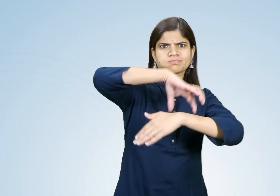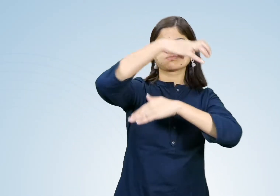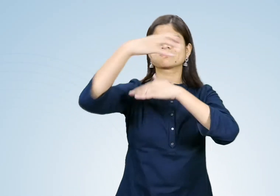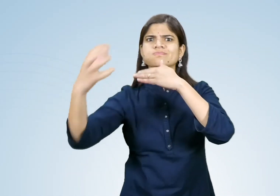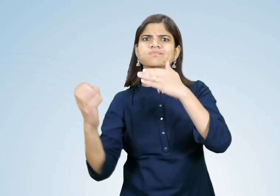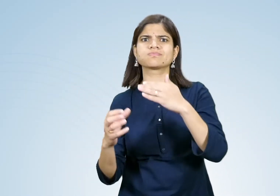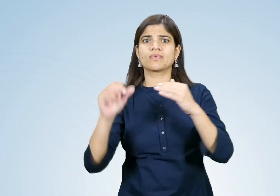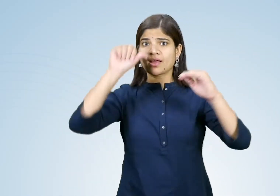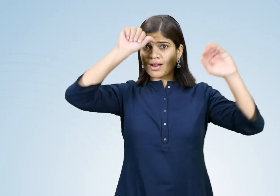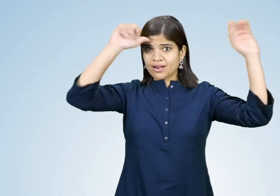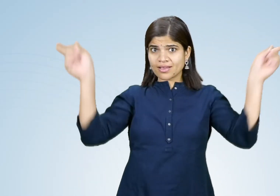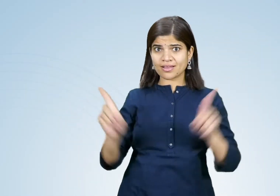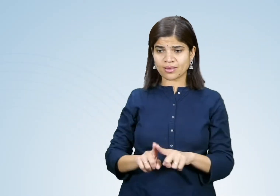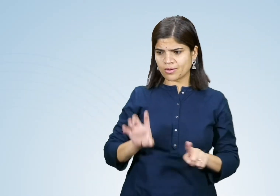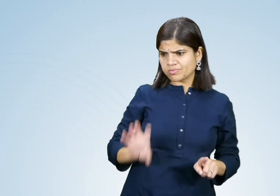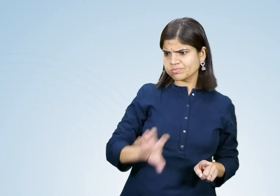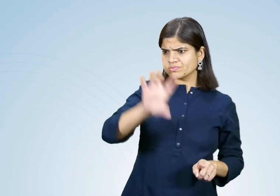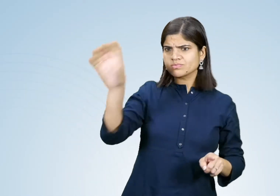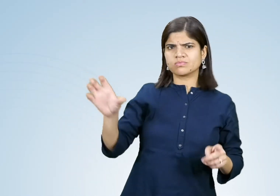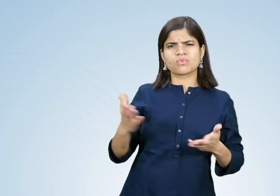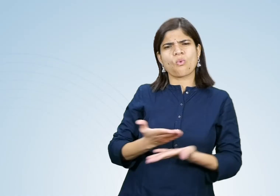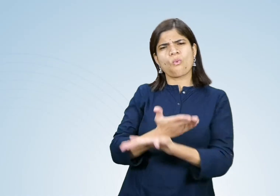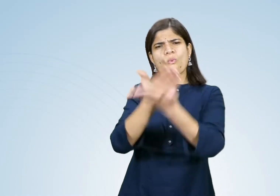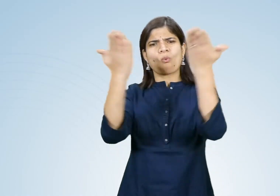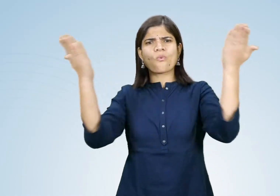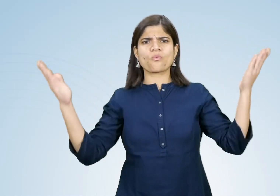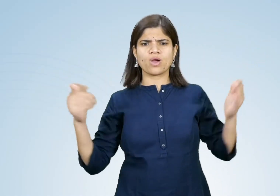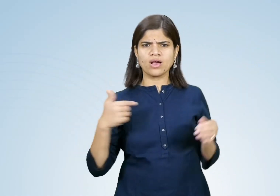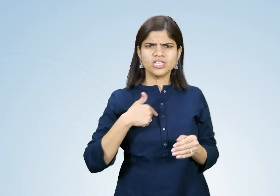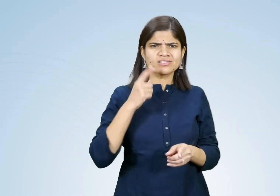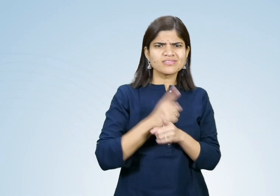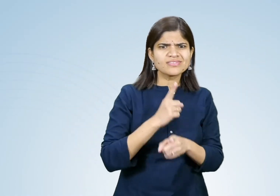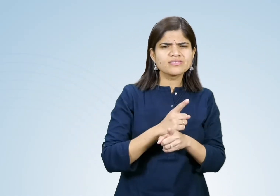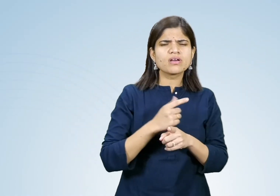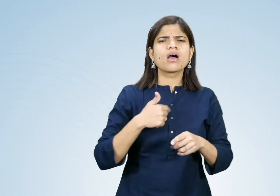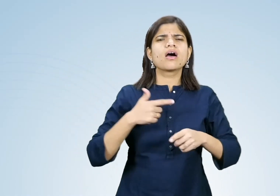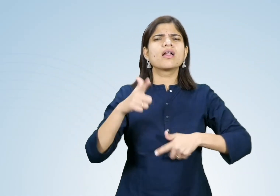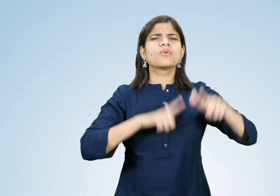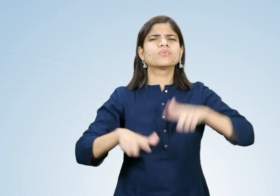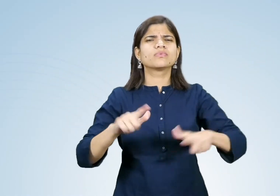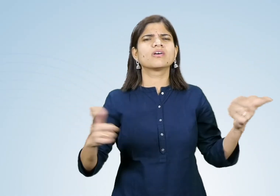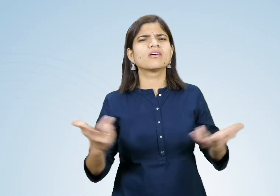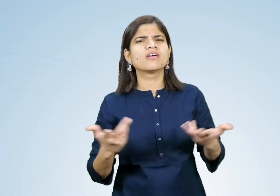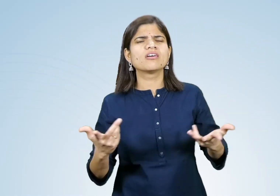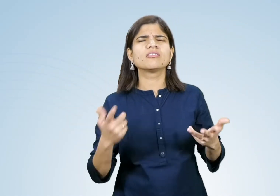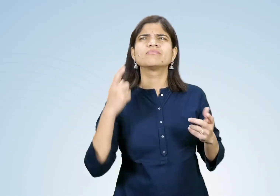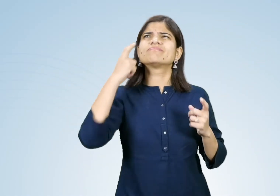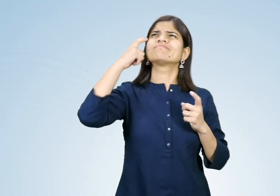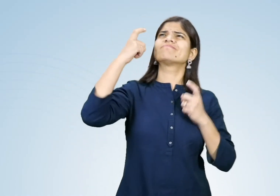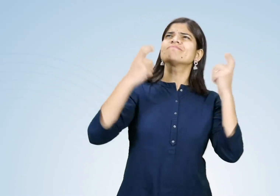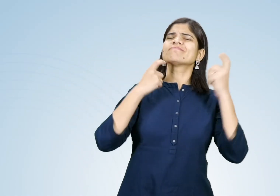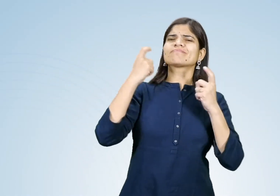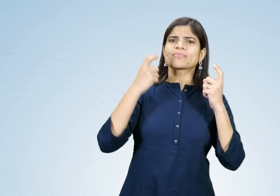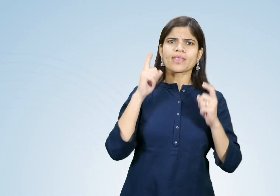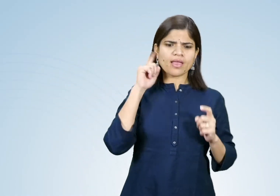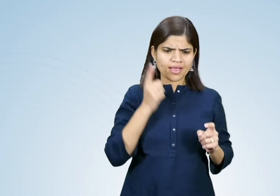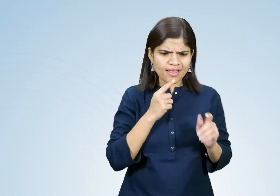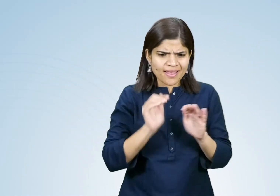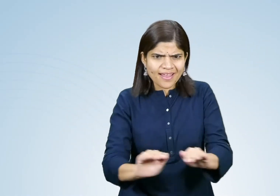देश व विदेश में अध्यापक को पढ़ाने के लिए किस भाषा का प्रयोग करना चाहिए? बच्चे को सांकेतिक